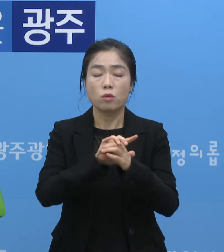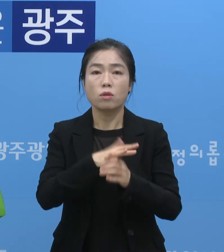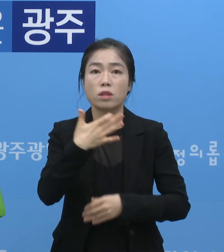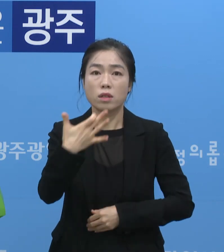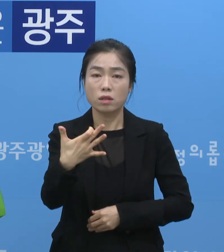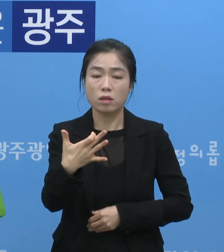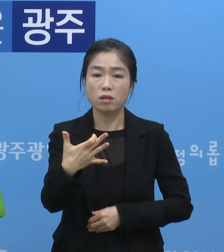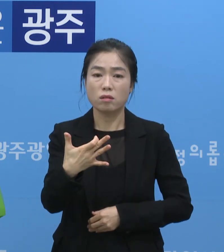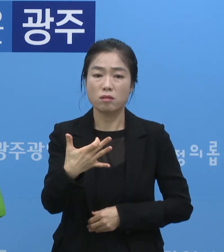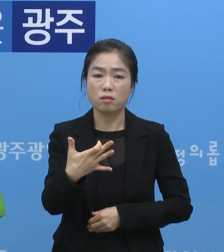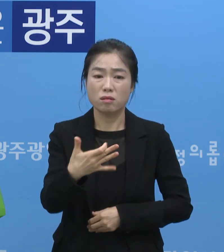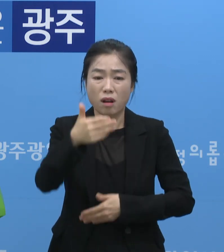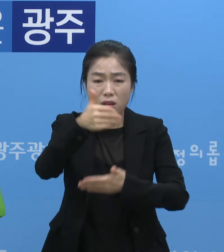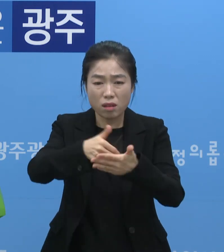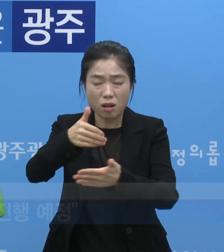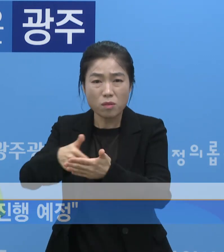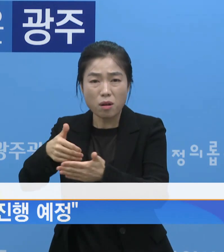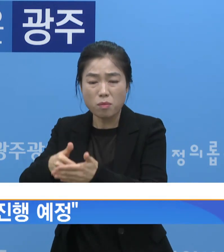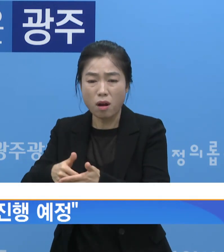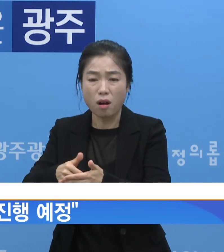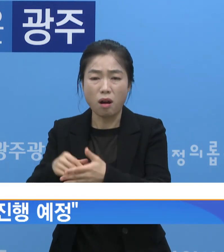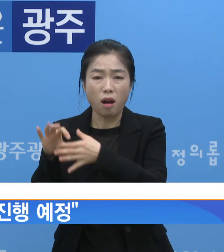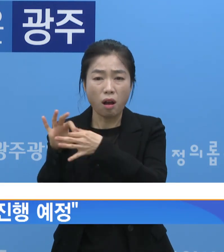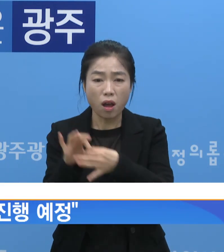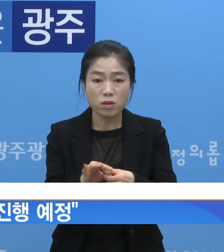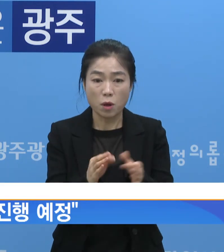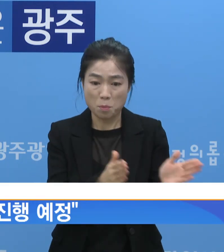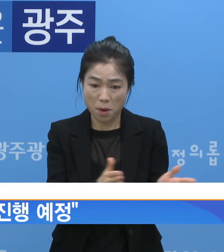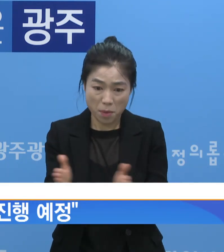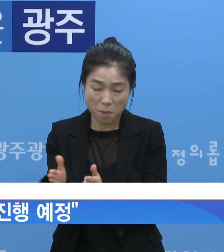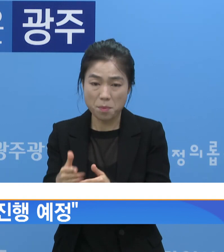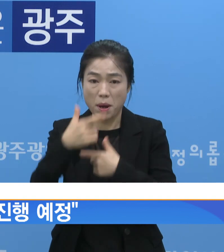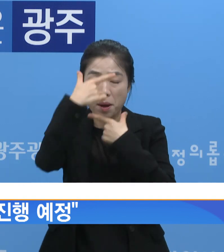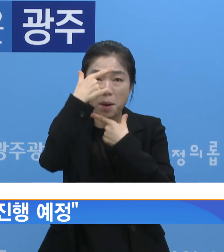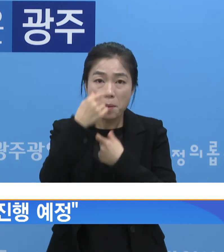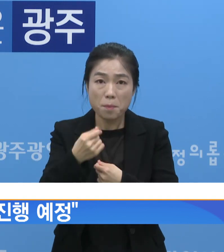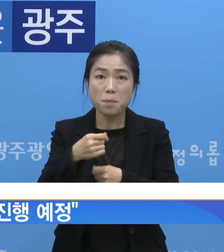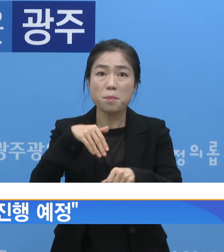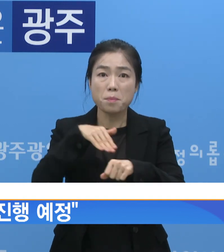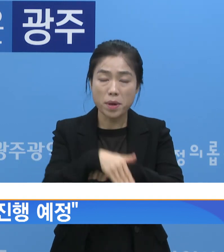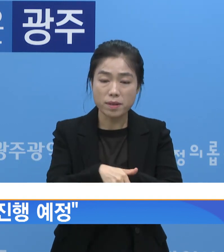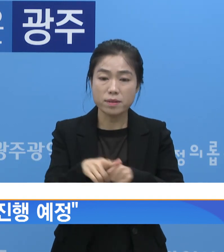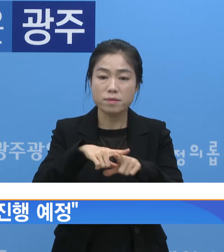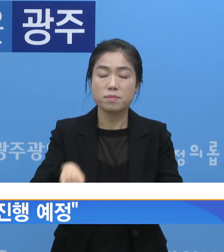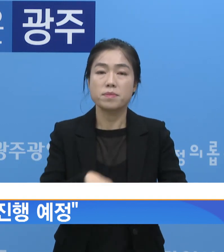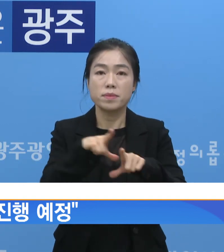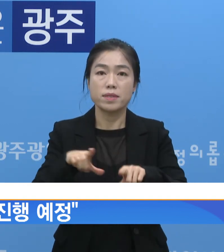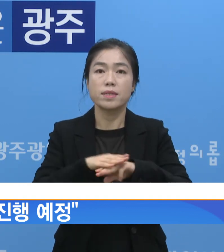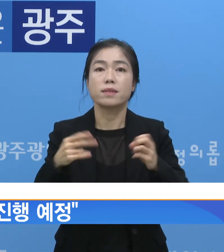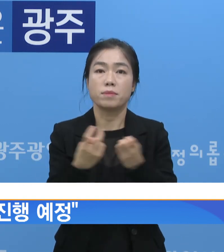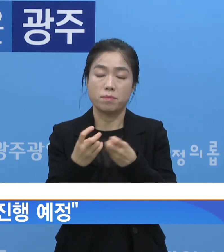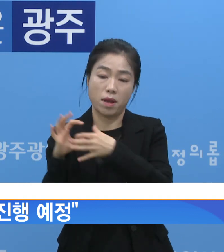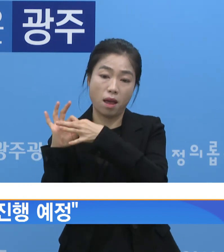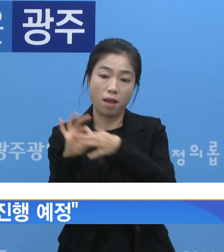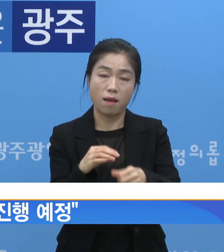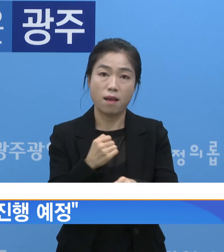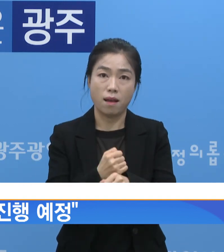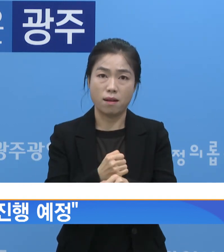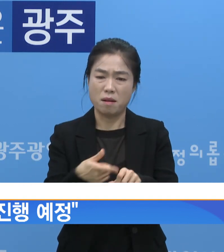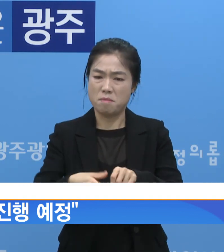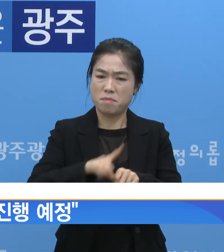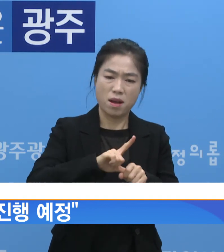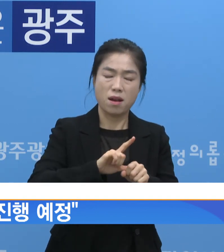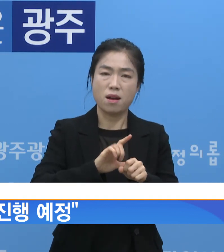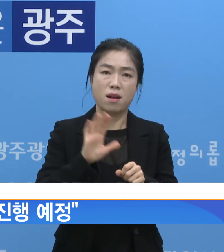코로나19의 잔불들이 정리되는 대로 맞춤형 민생 대책을 이어가겠습니다. 때를 놓치지